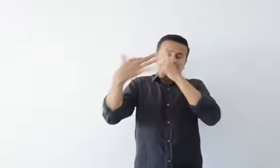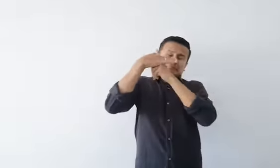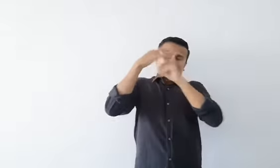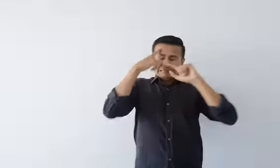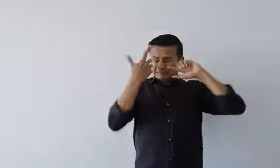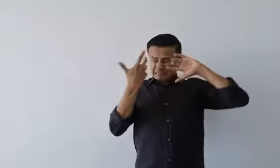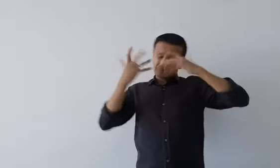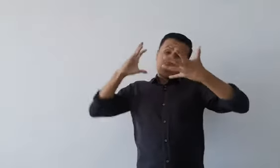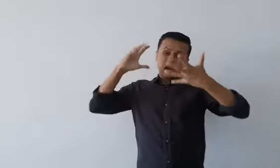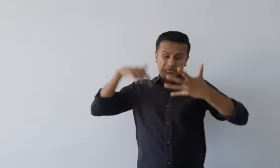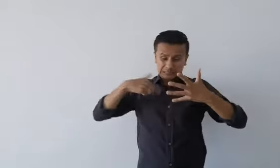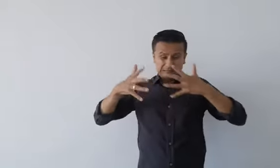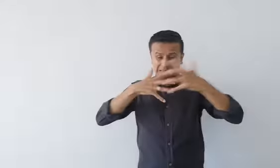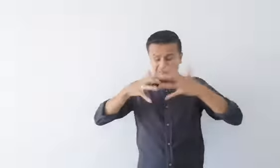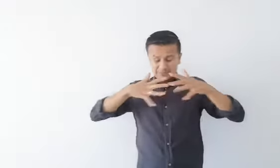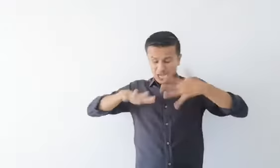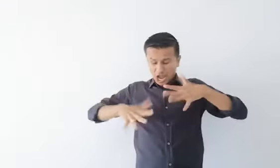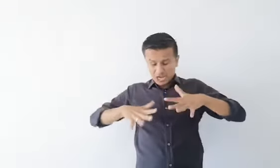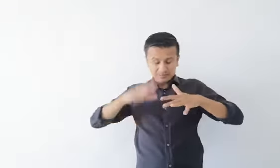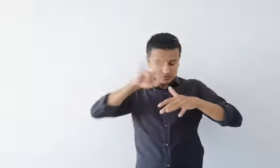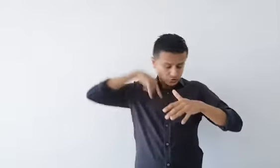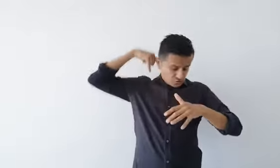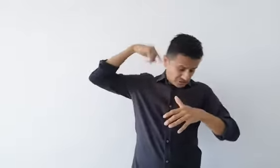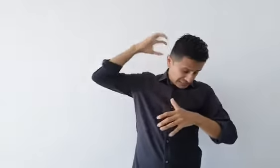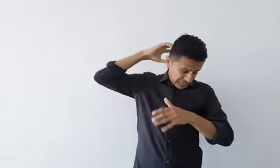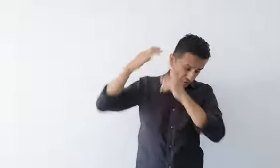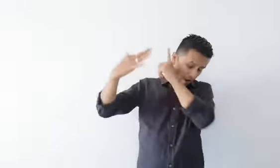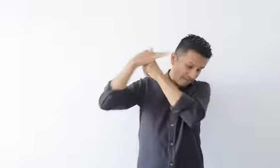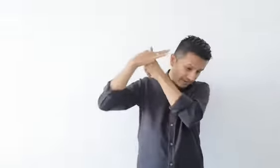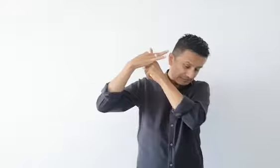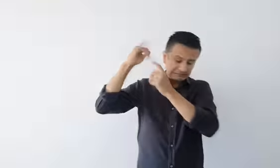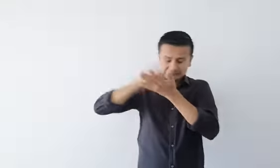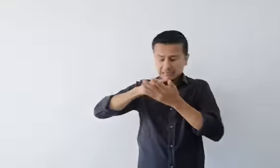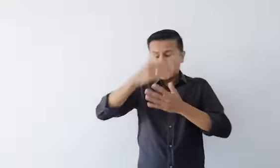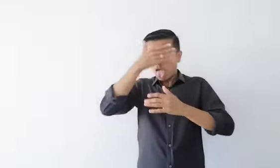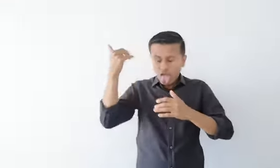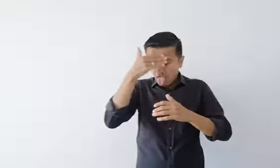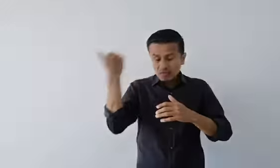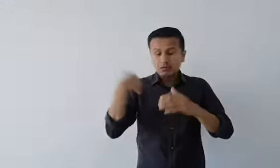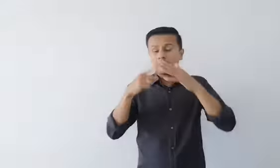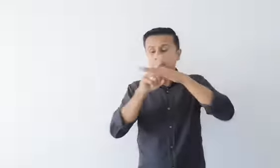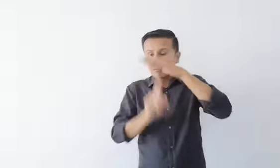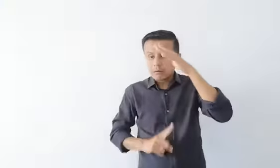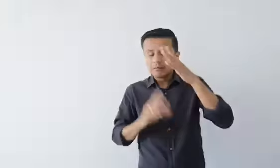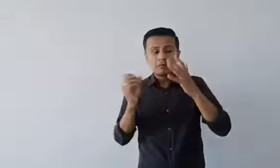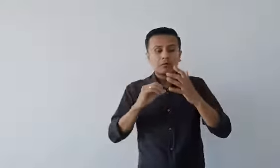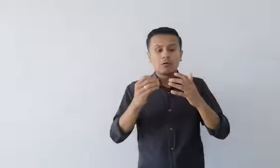morfología en partes del cerebro relacionadas con el aprendizaje, la memoria y las respuestas emocionales.